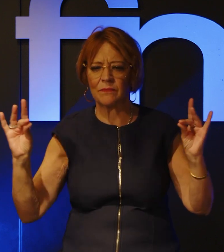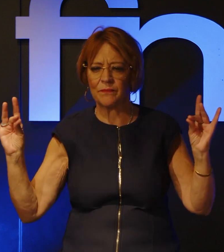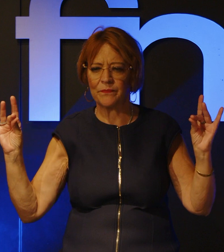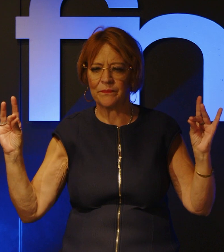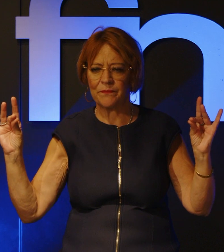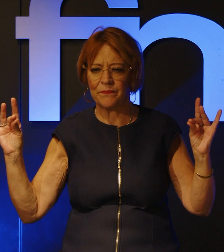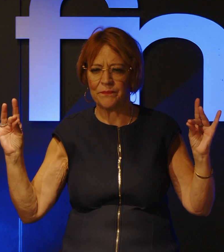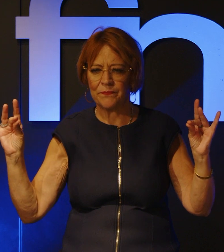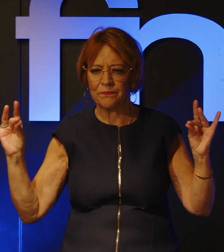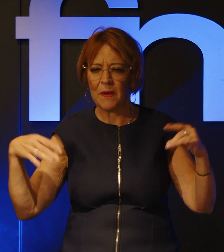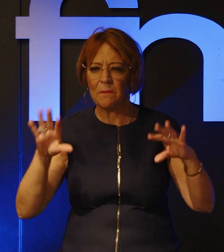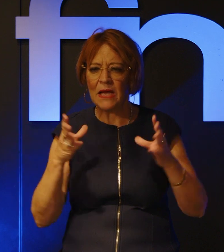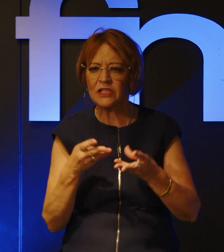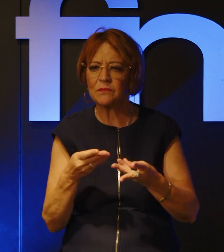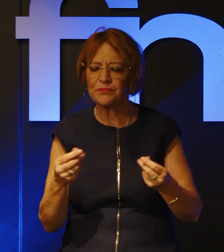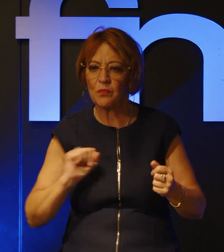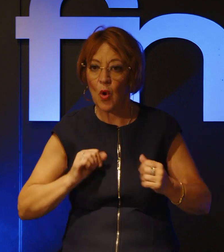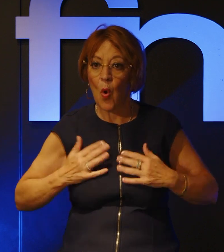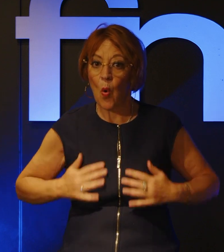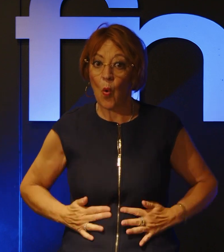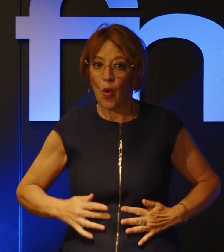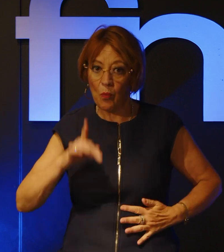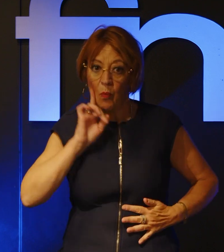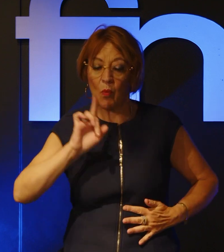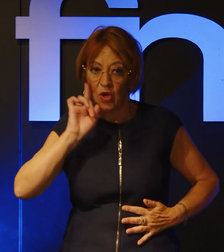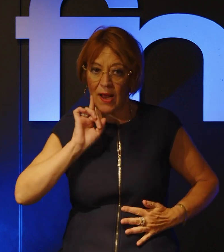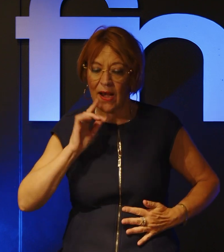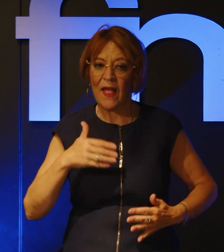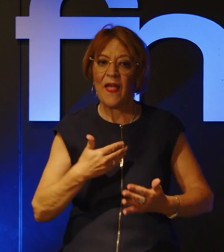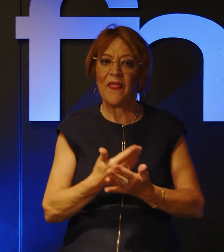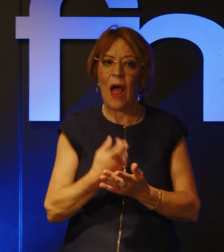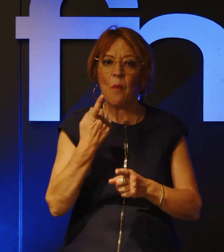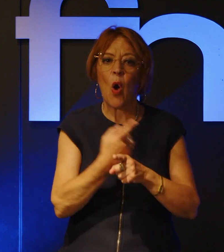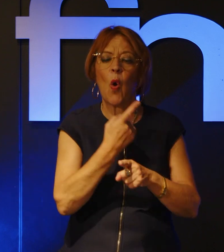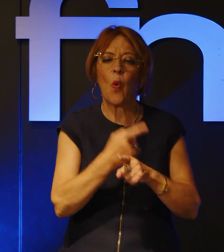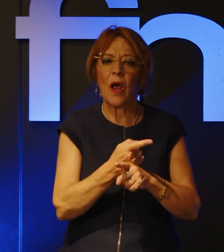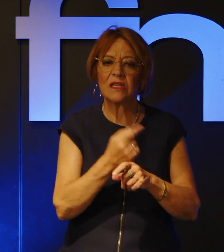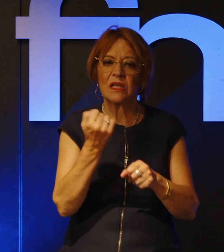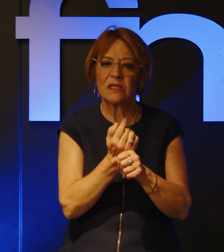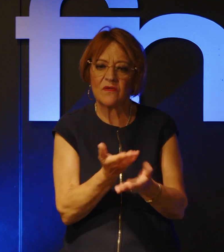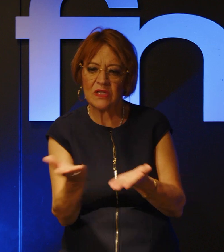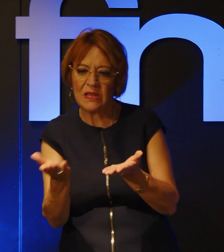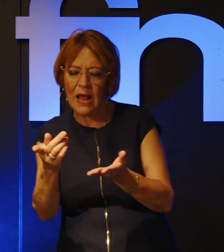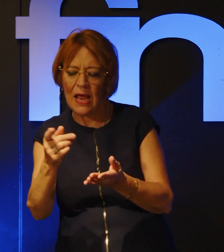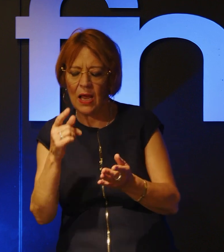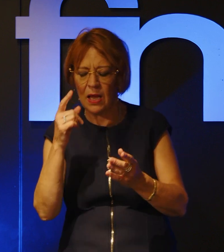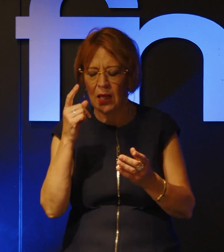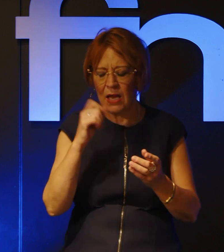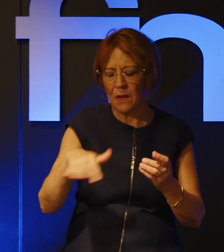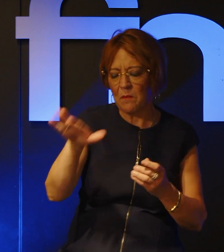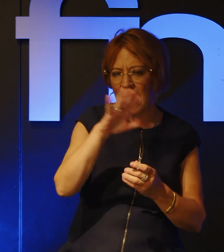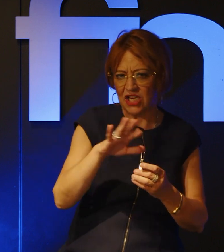e abstrata na qual o meu corpo de mulher era objeto ao serviço desta imagem A reflexão de uma